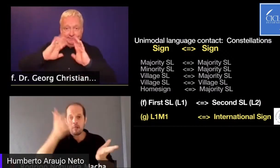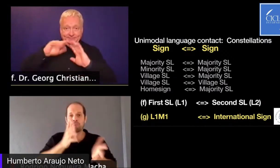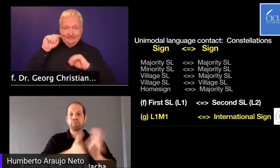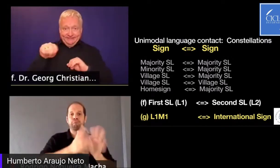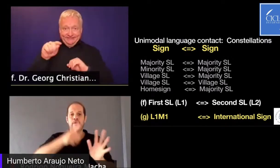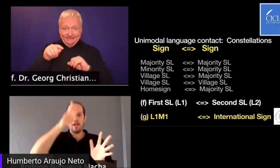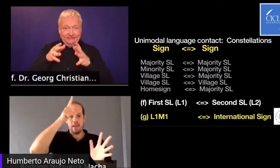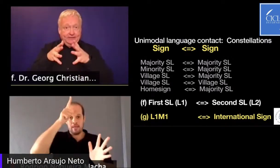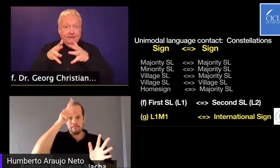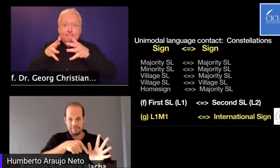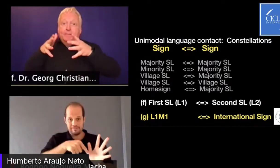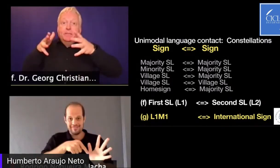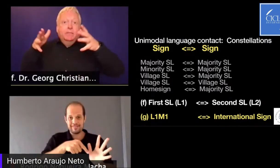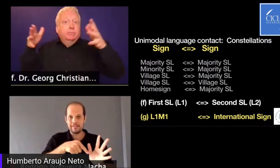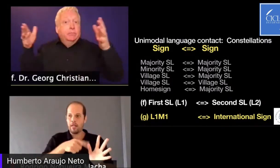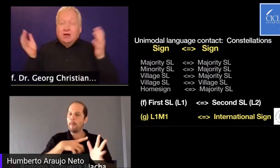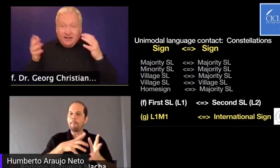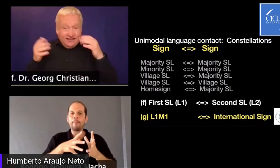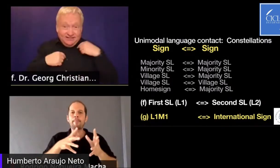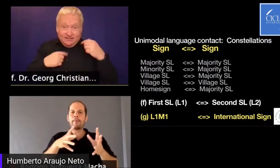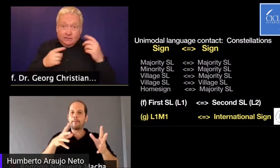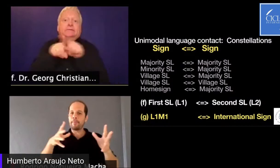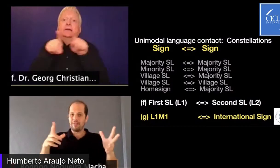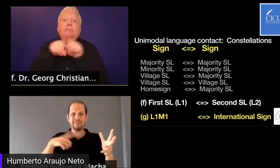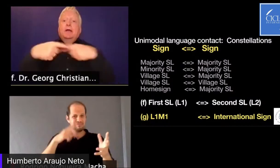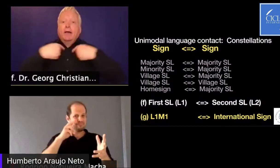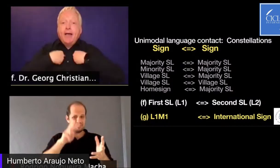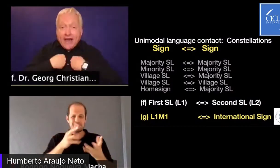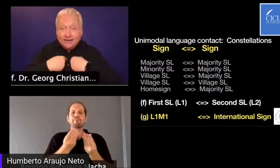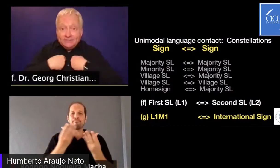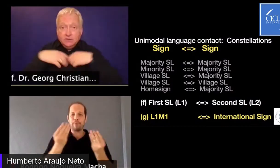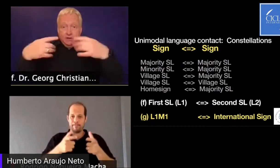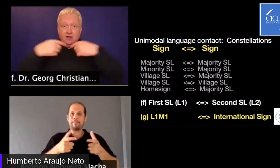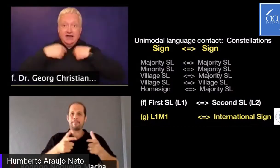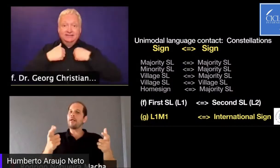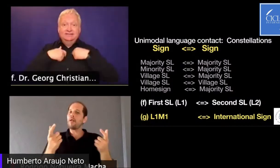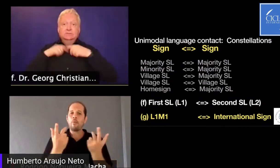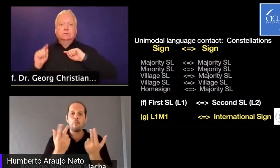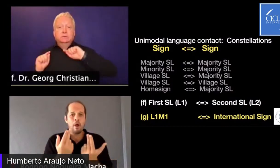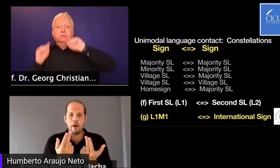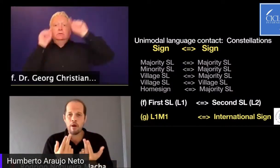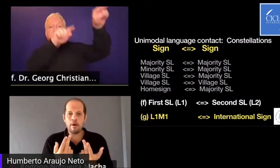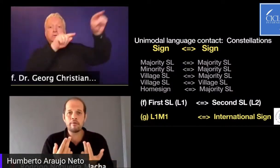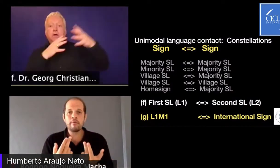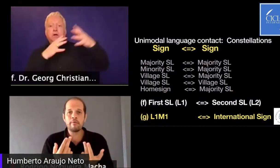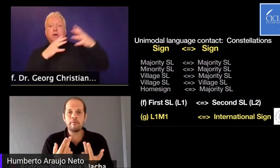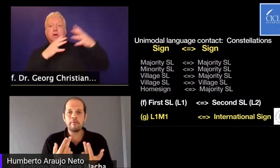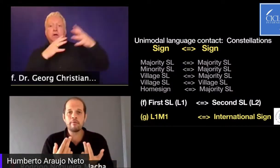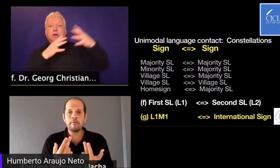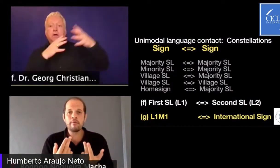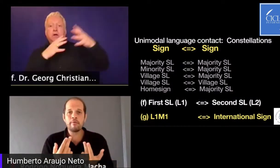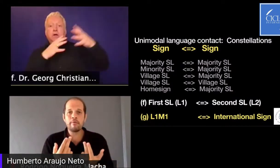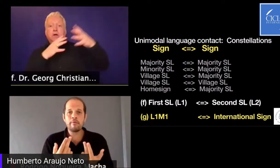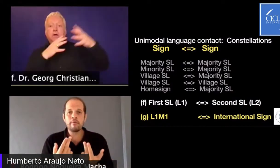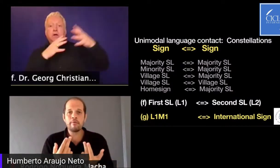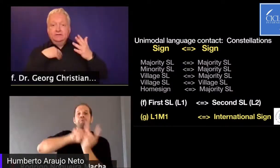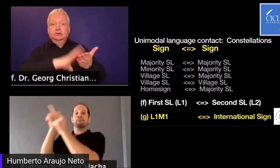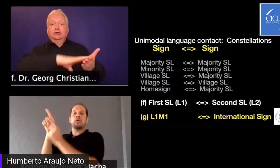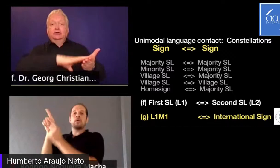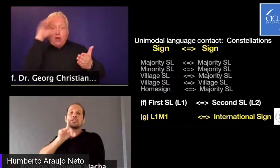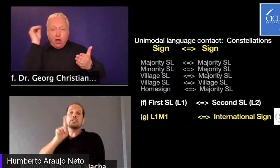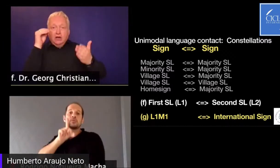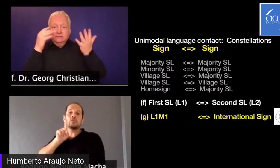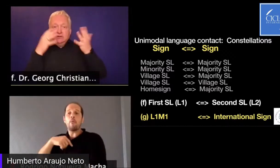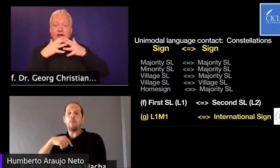foram para a Alemanha, aprenderam a língua de sinais na Alemanha. Isso é bastante comum aqui, por exemplo, na Europa. Você tem também pessoas